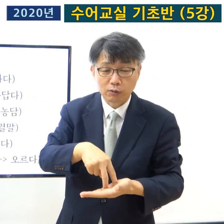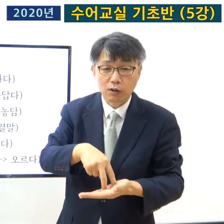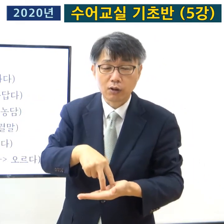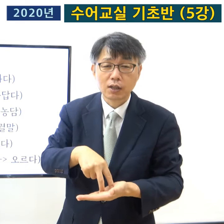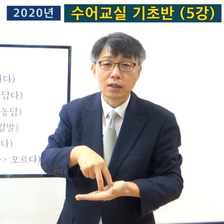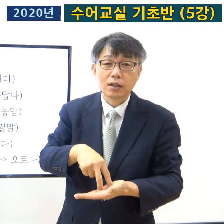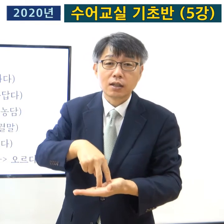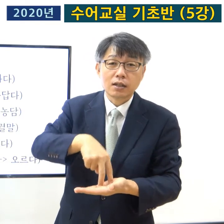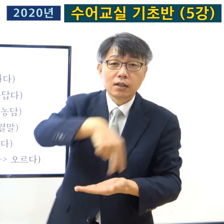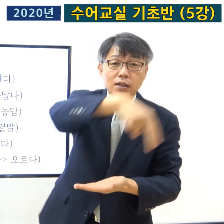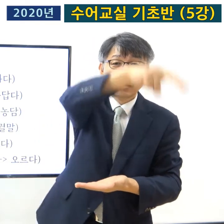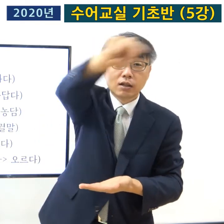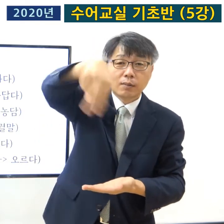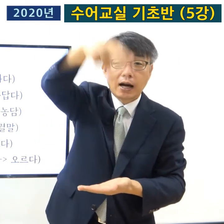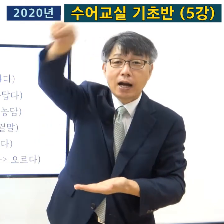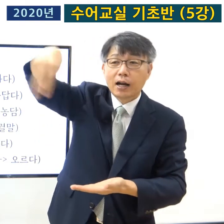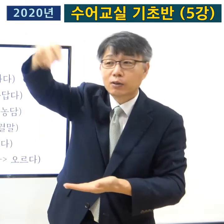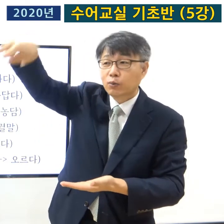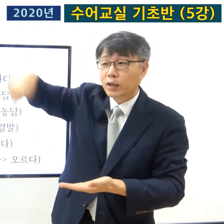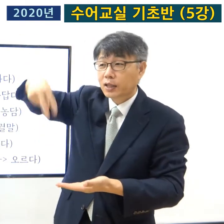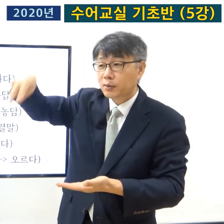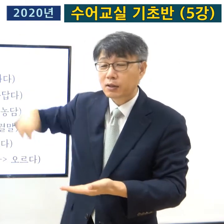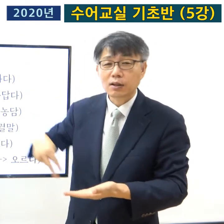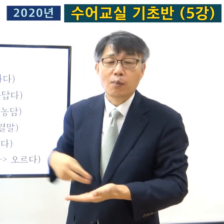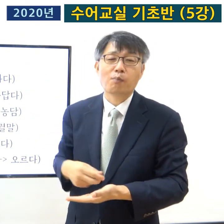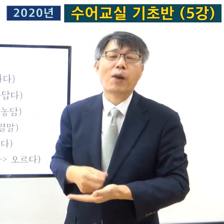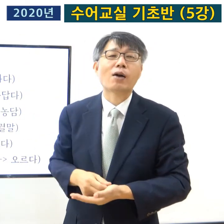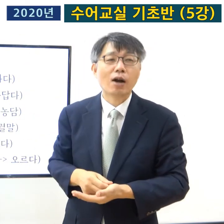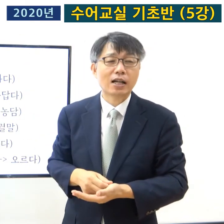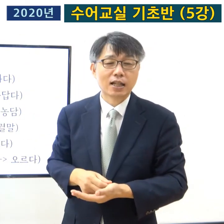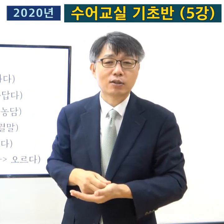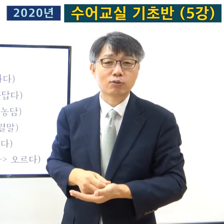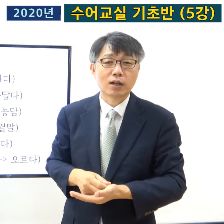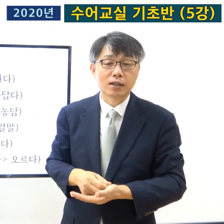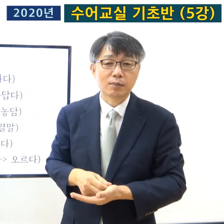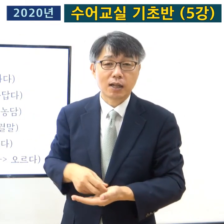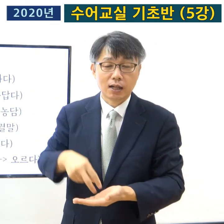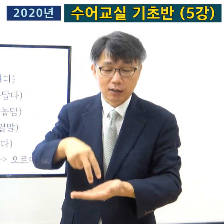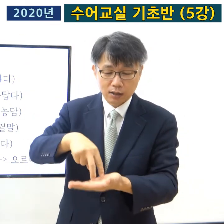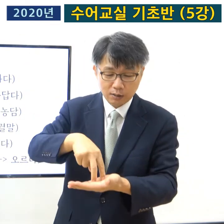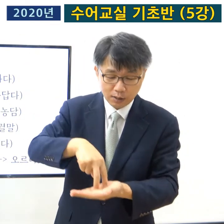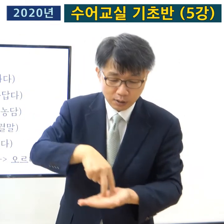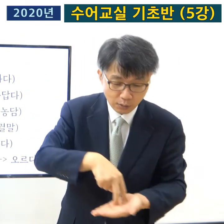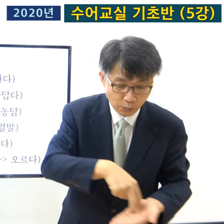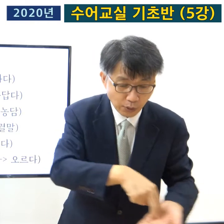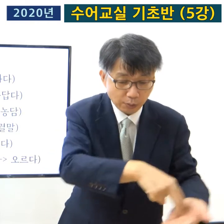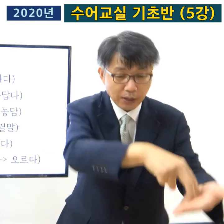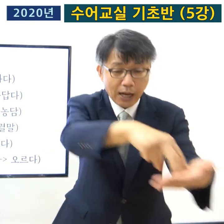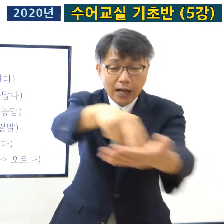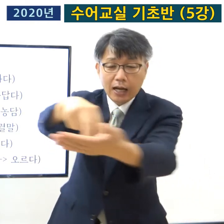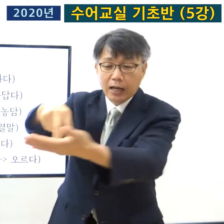표현이고요. 이렇게 막 돌아다니면 방황하다라는 수화가 됩니다. 그러니까 외롭다,